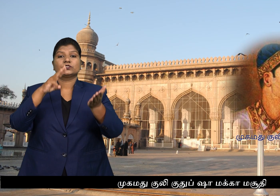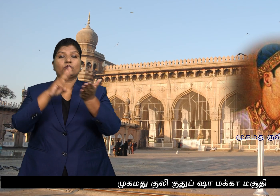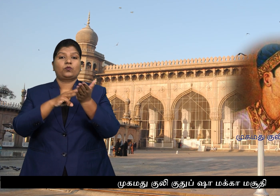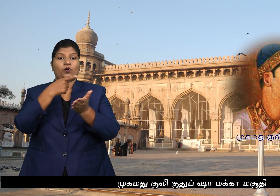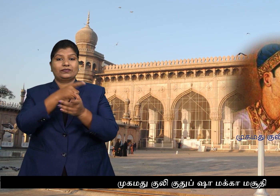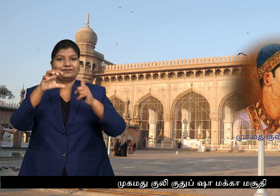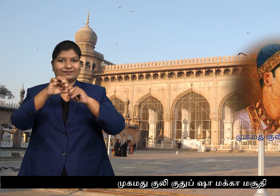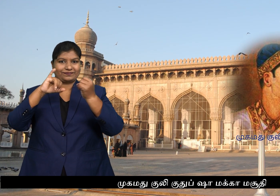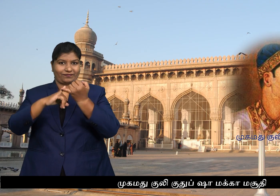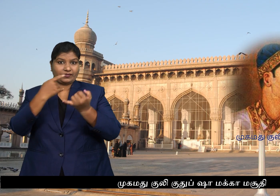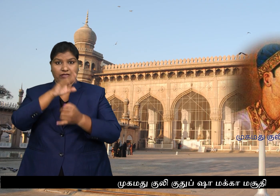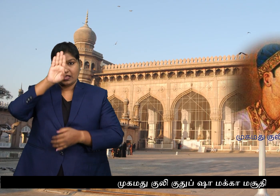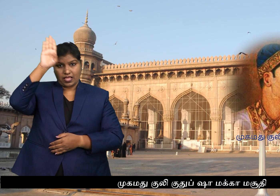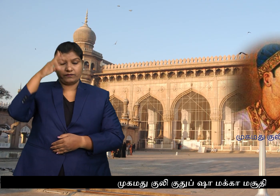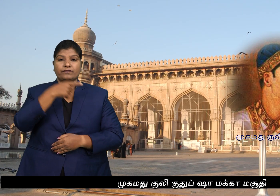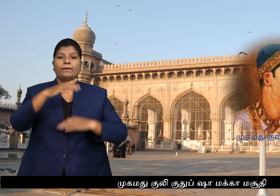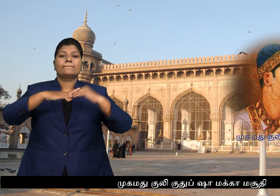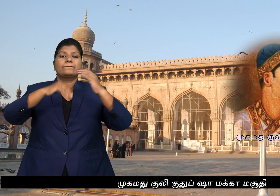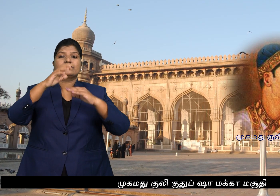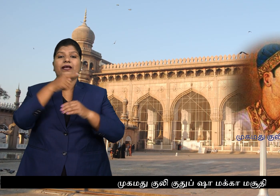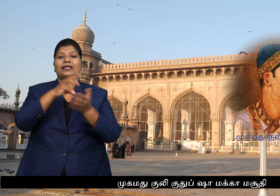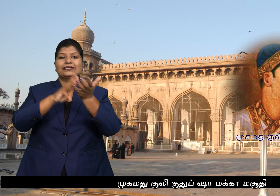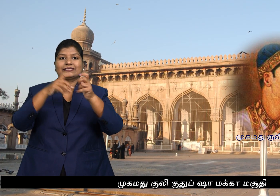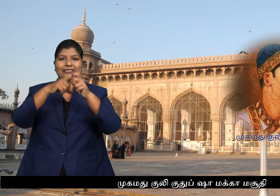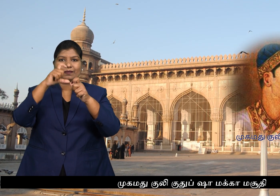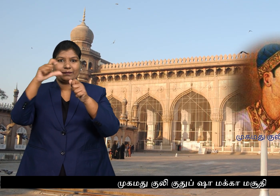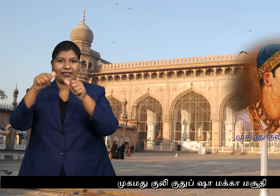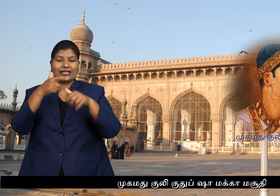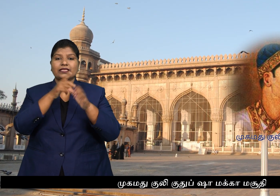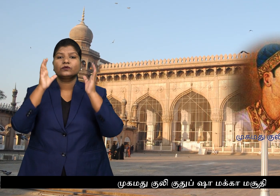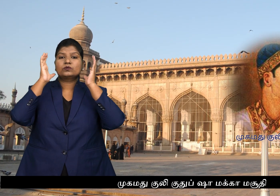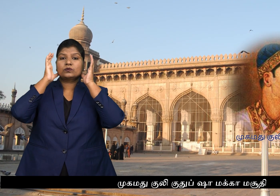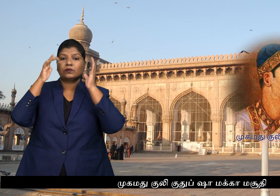முகமது குலி குதுப் ஷா மக்கா மசூதி